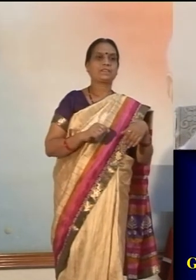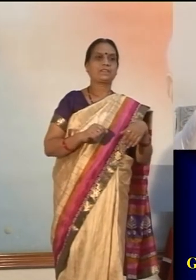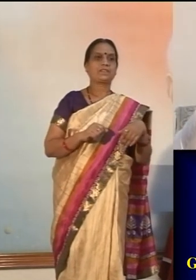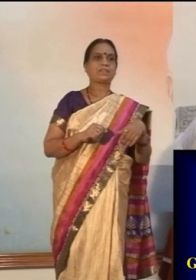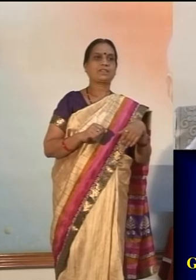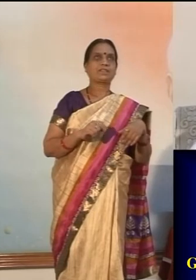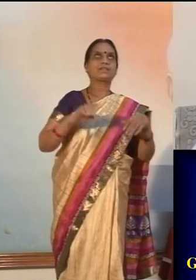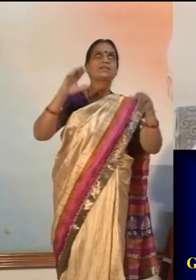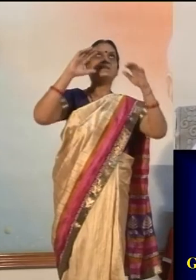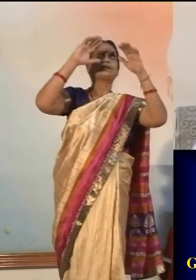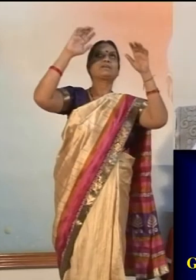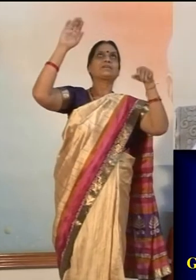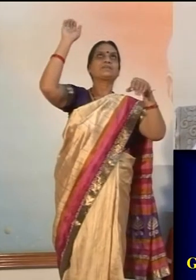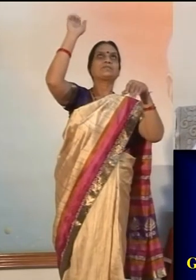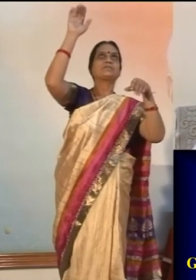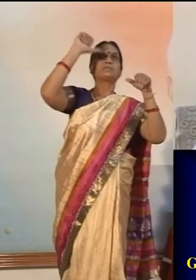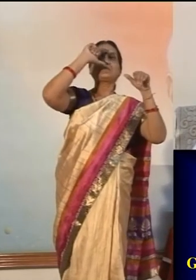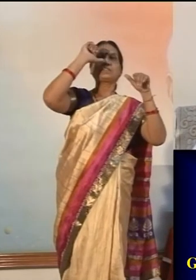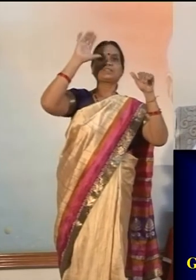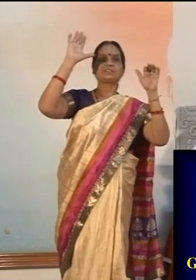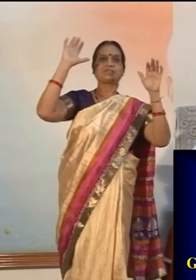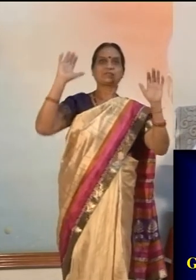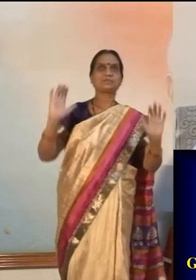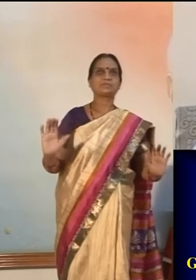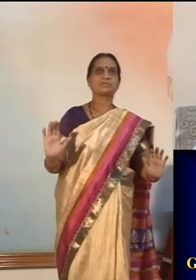कि कोई बैठा हुआ है पानी के बीच में छत पर,